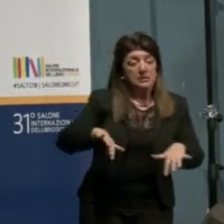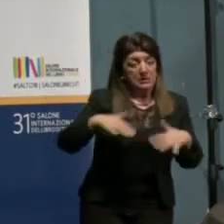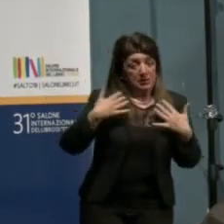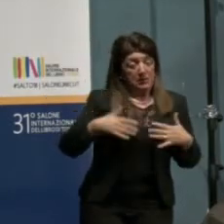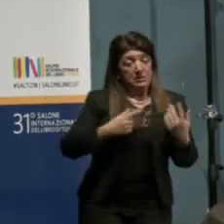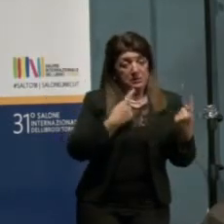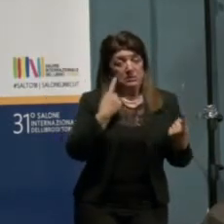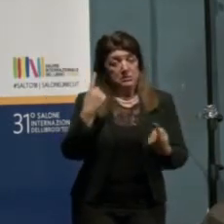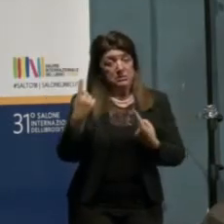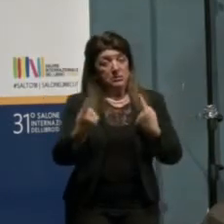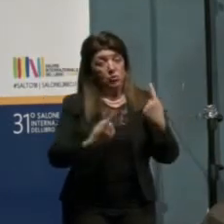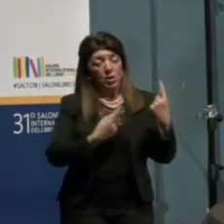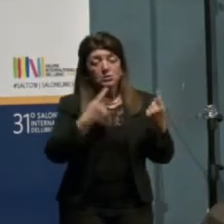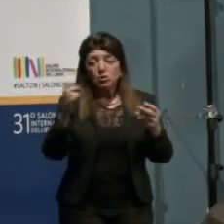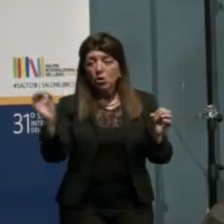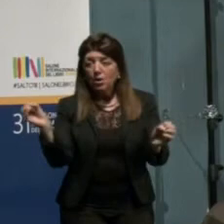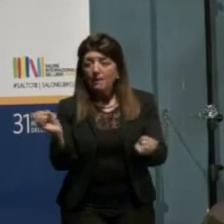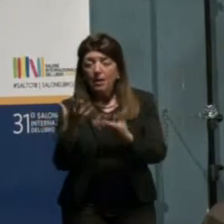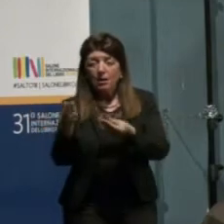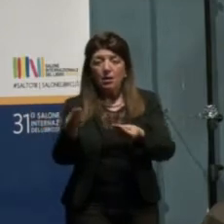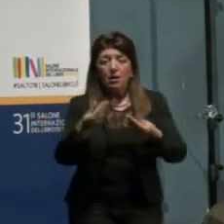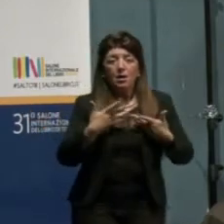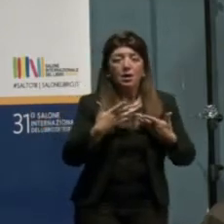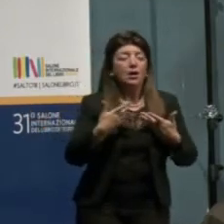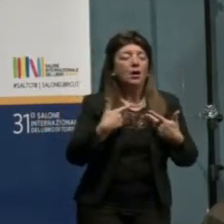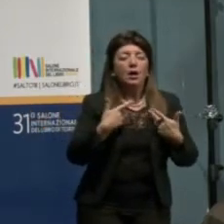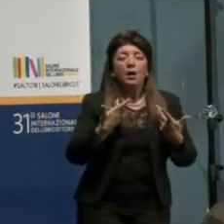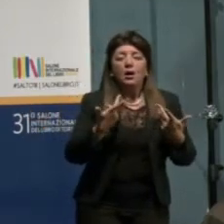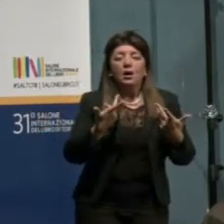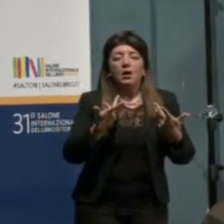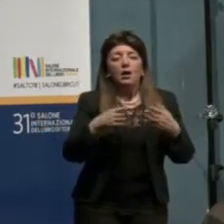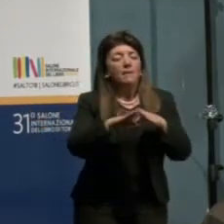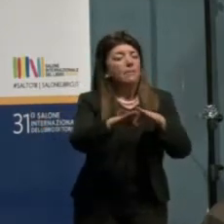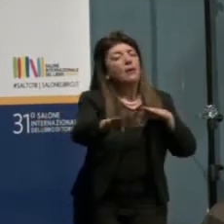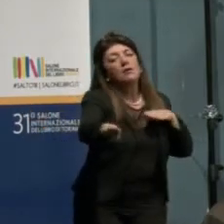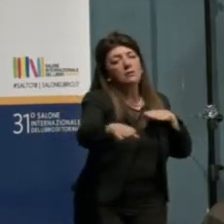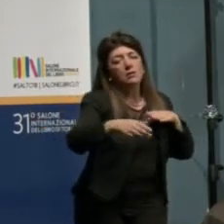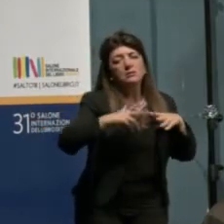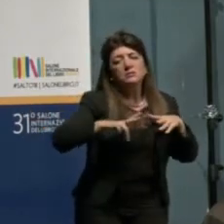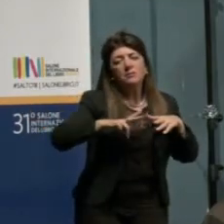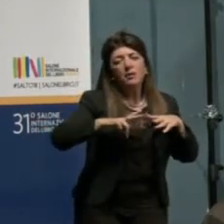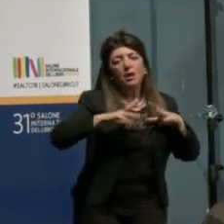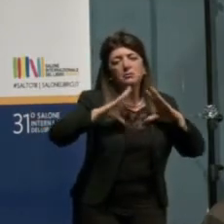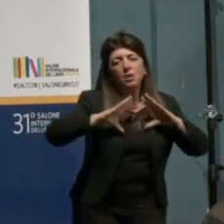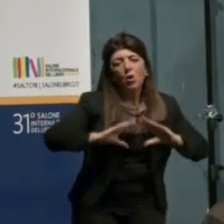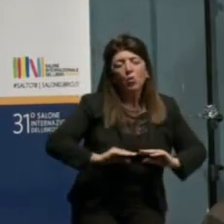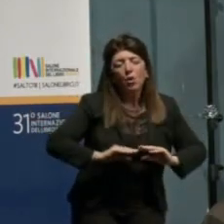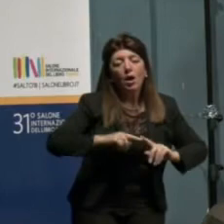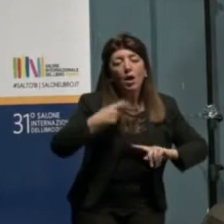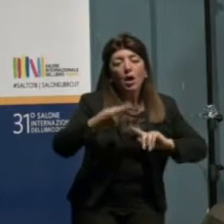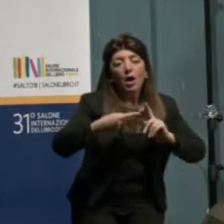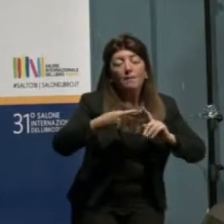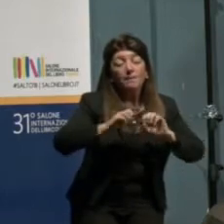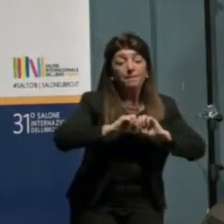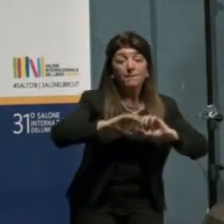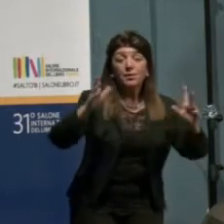che non ci fanno ben sperare a volte e poi la situazione magari si sviluppa e